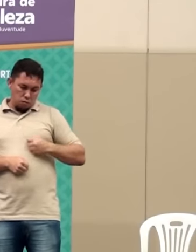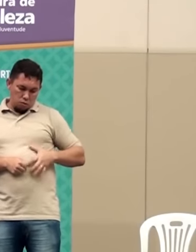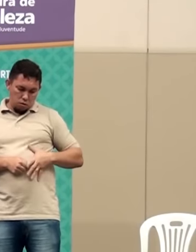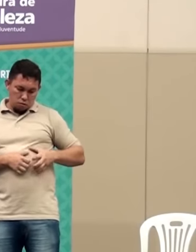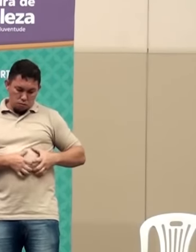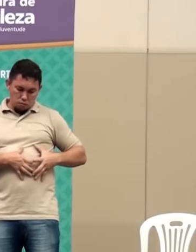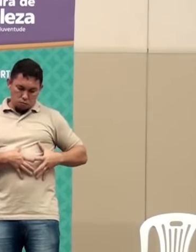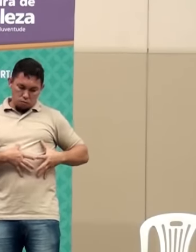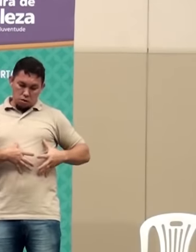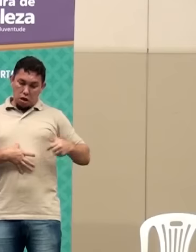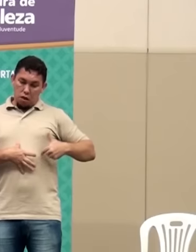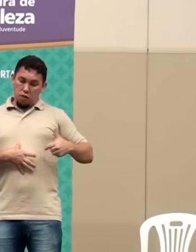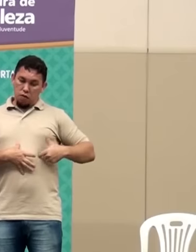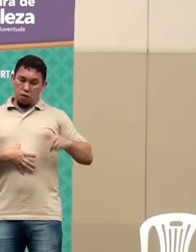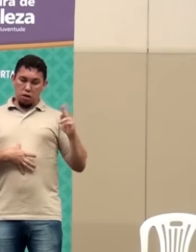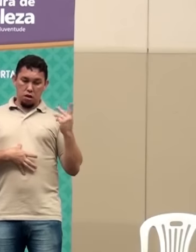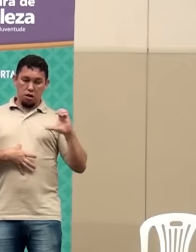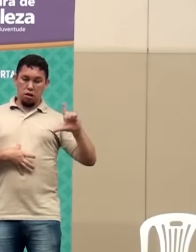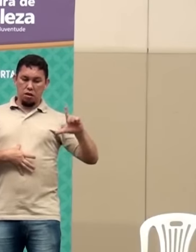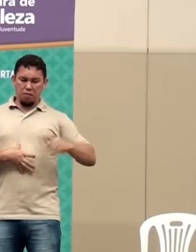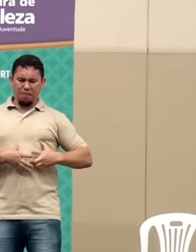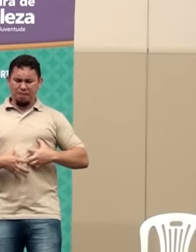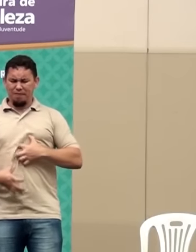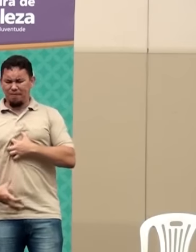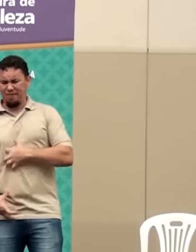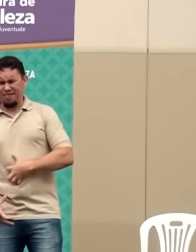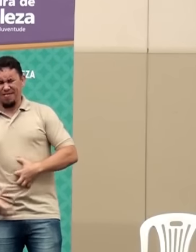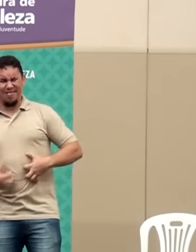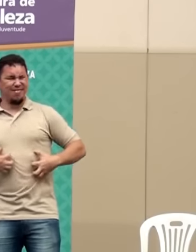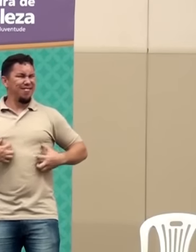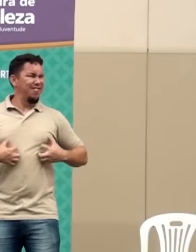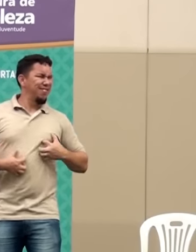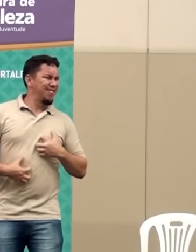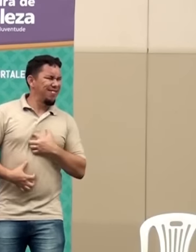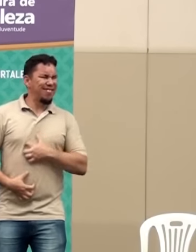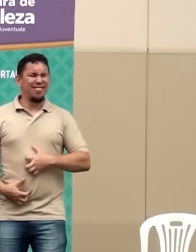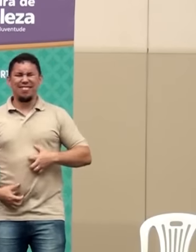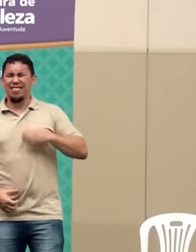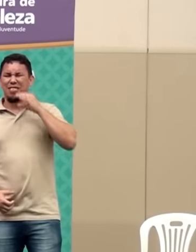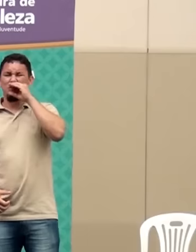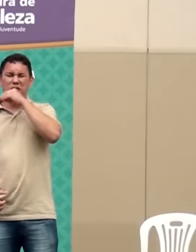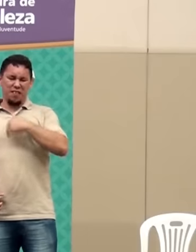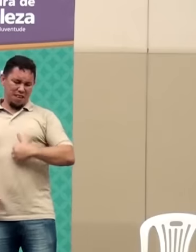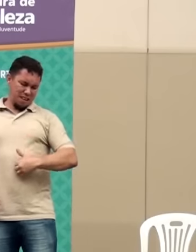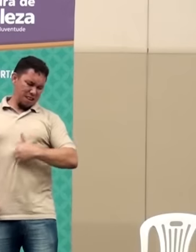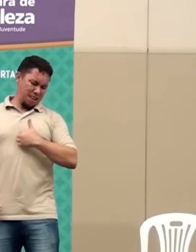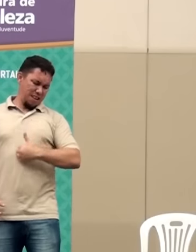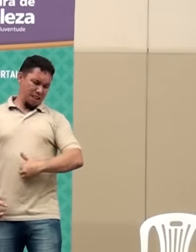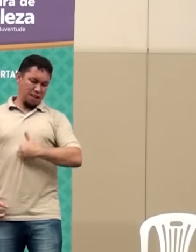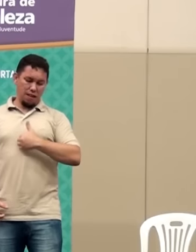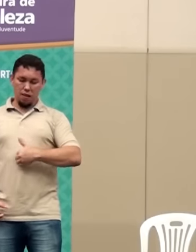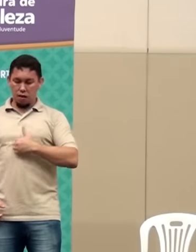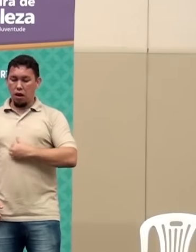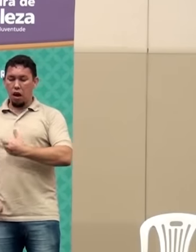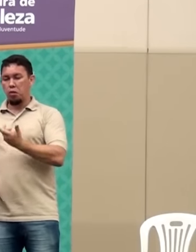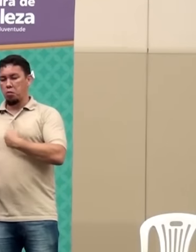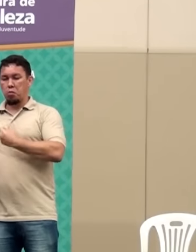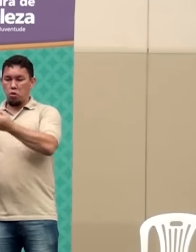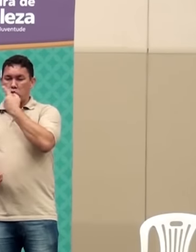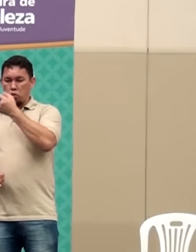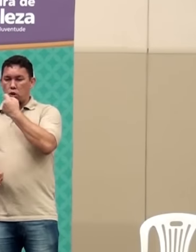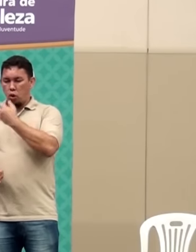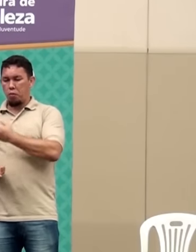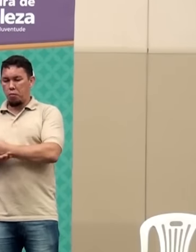às vezes é ácido clorídrico demais. Aí fica aquele desconforto, aquele incômodo, aquela queimação. Aí se toma um antiácido.